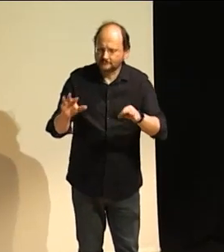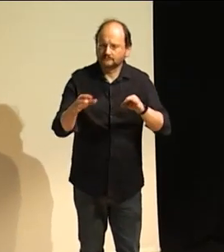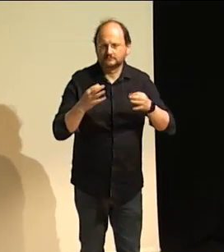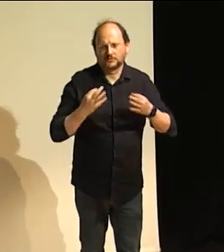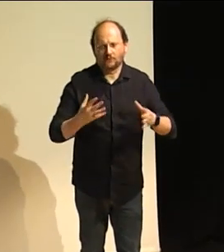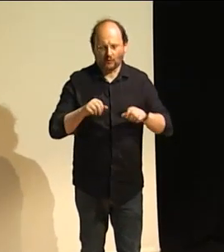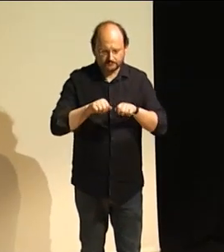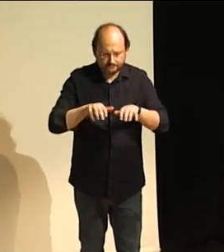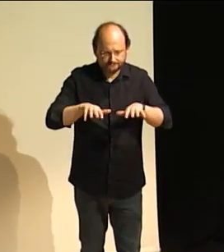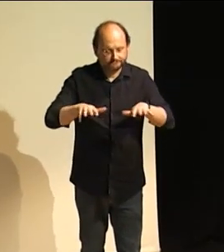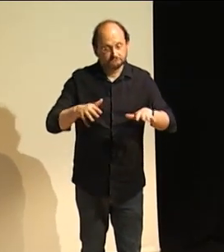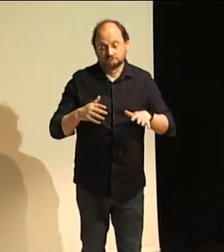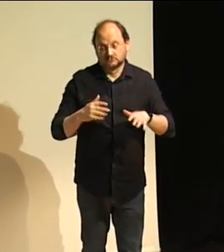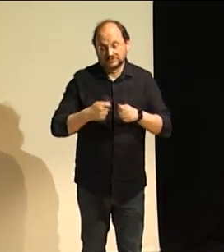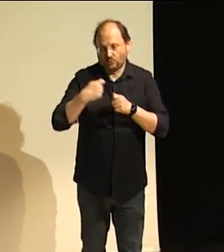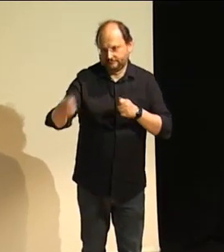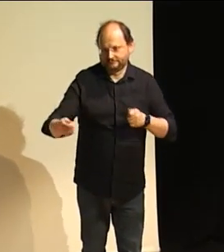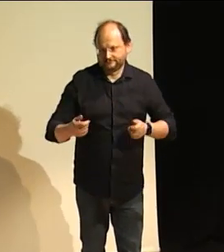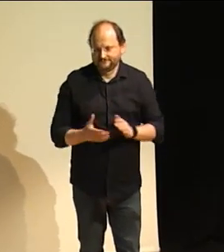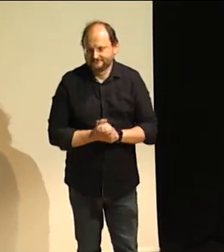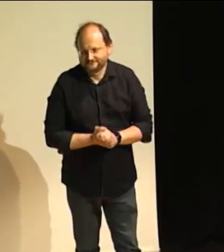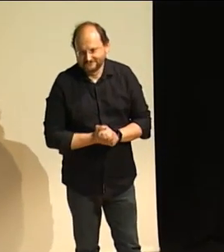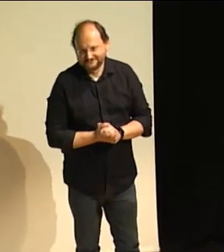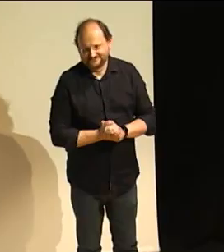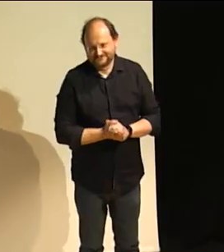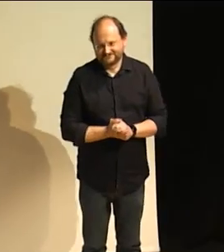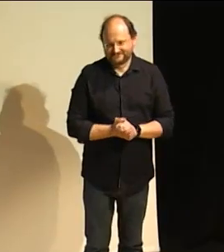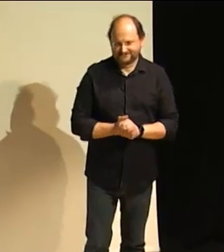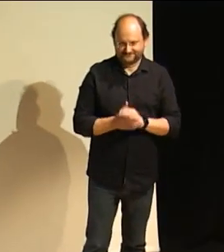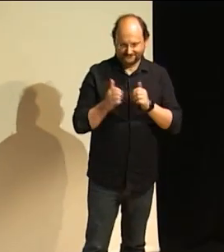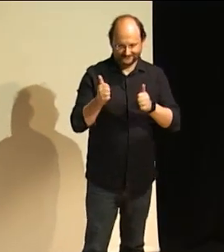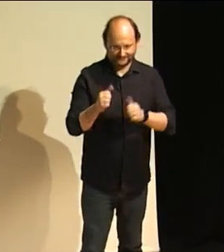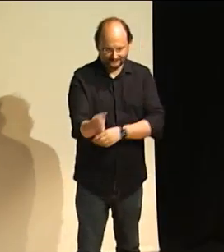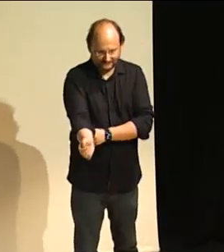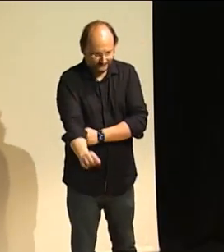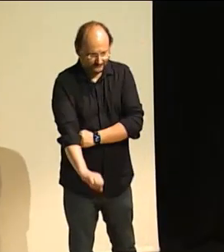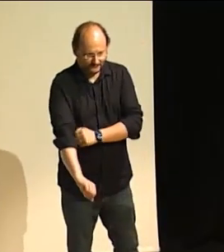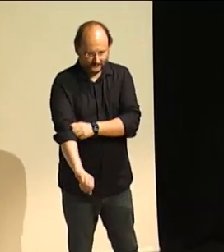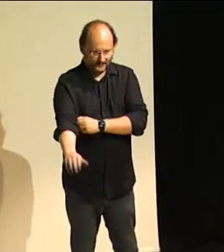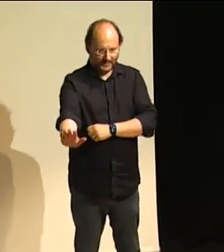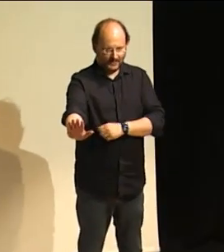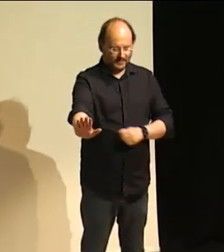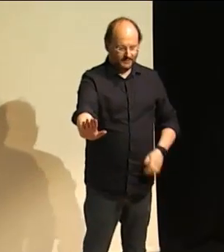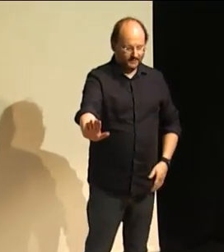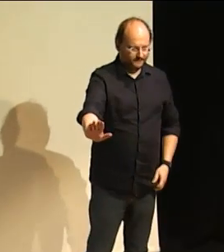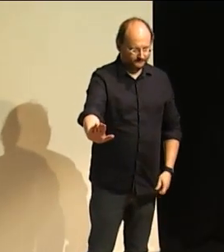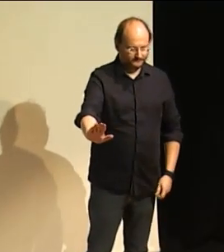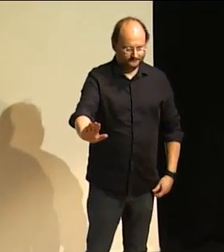temps en temps quelque chose, mais on n'a pas de traces suffisamment nombreuses pour pouvoir étudier les choses très en finesse.